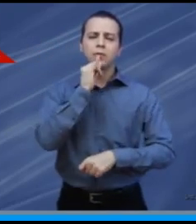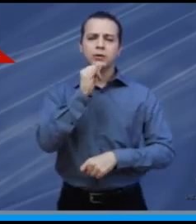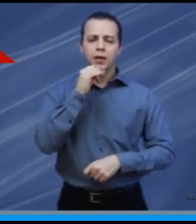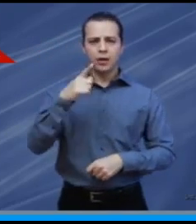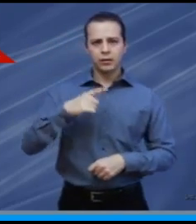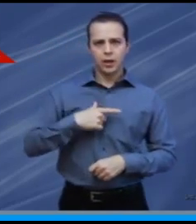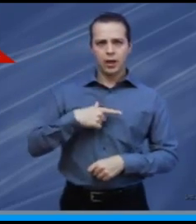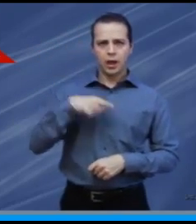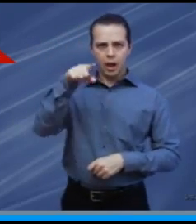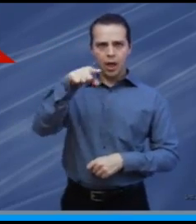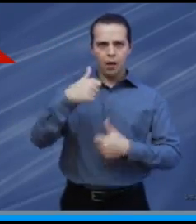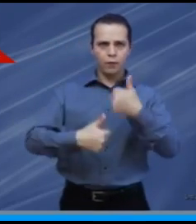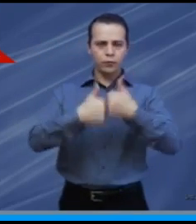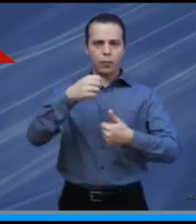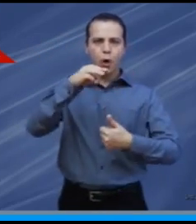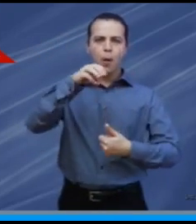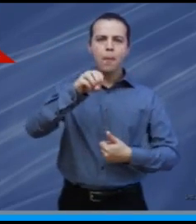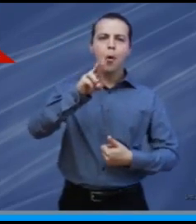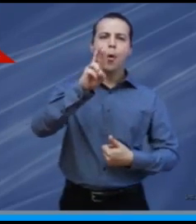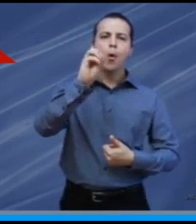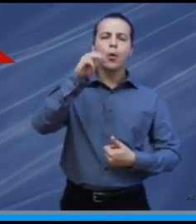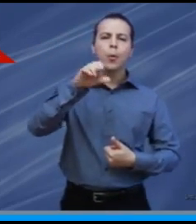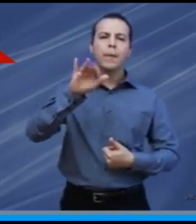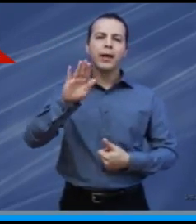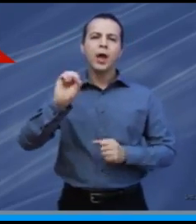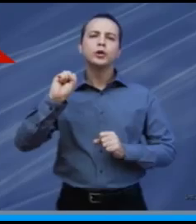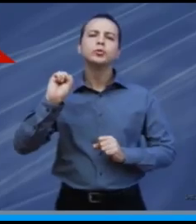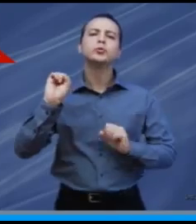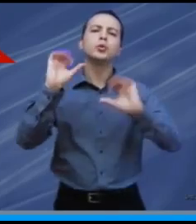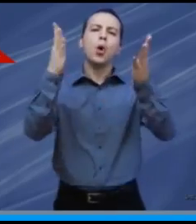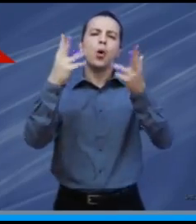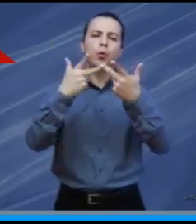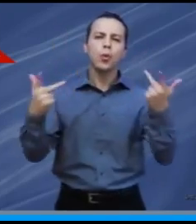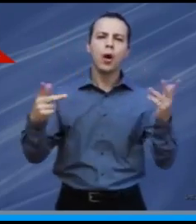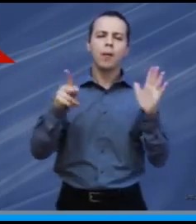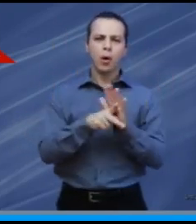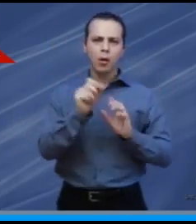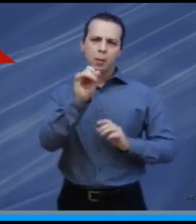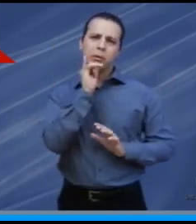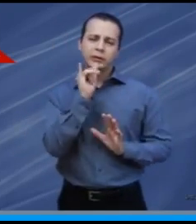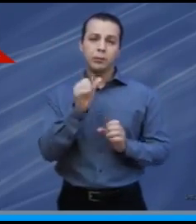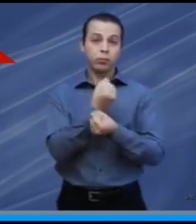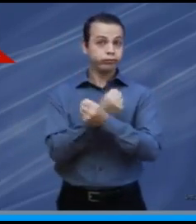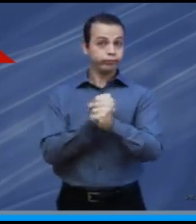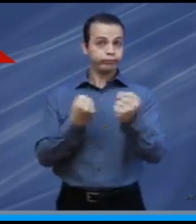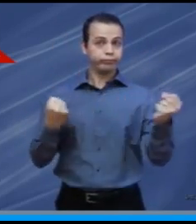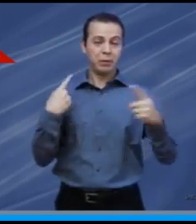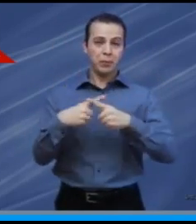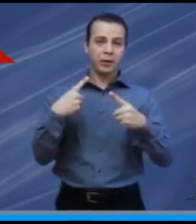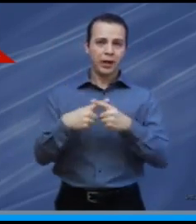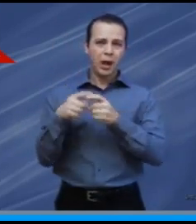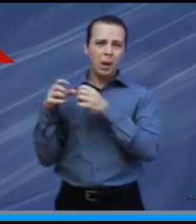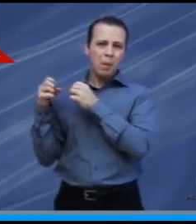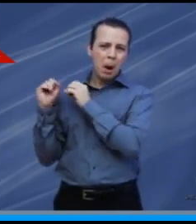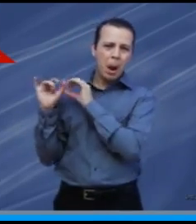tem, lá, por exemplo, no Morumbi em geral, quando tem shows dessa magnitude, muitas